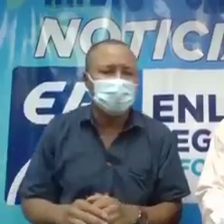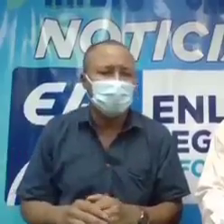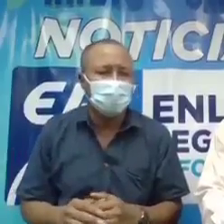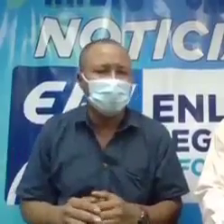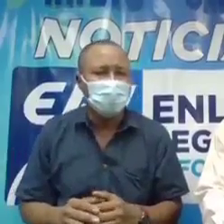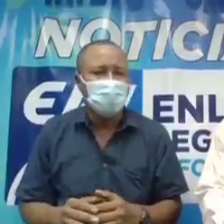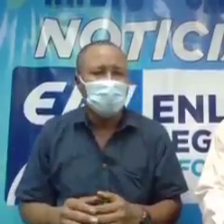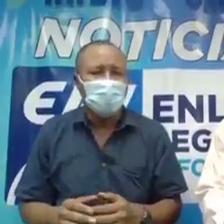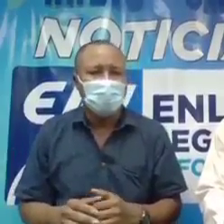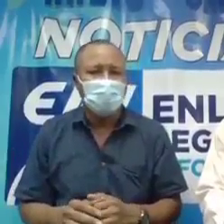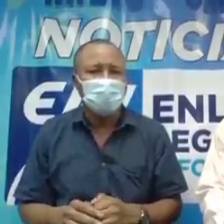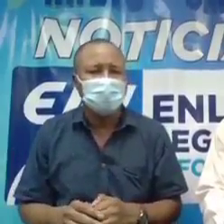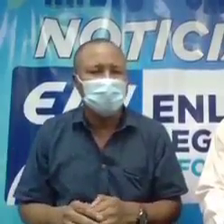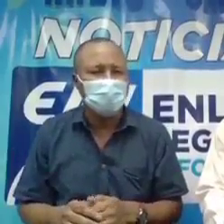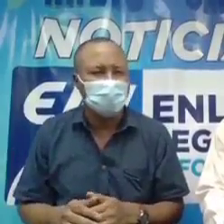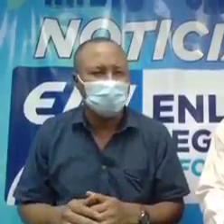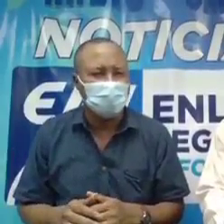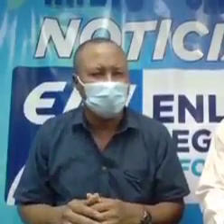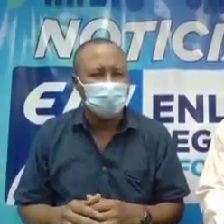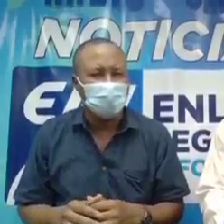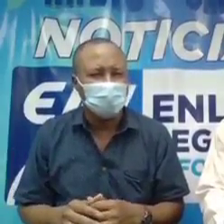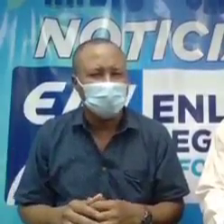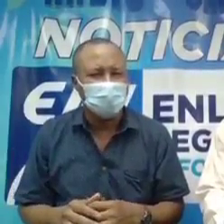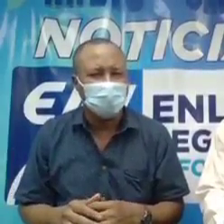anterior contralor, el señor